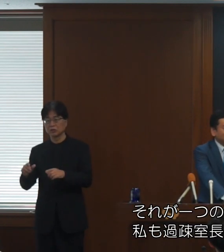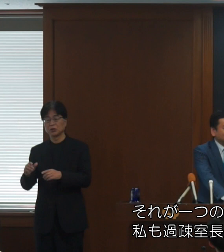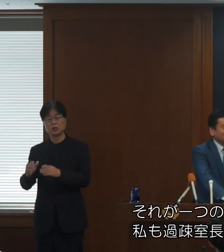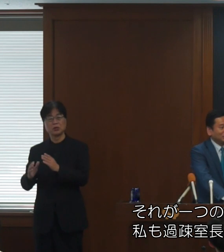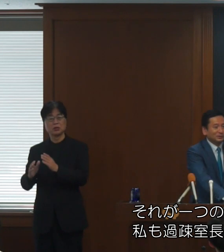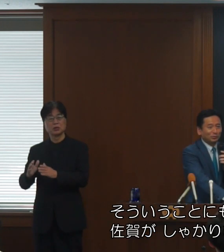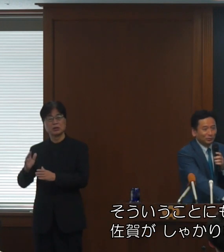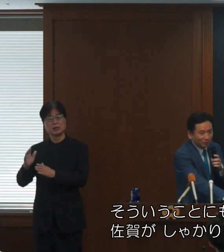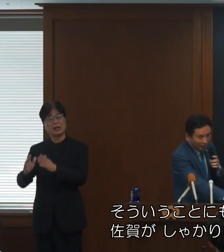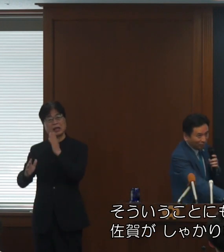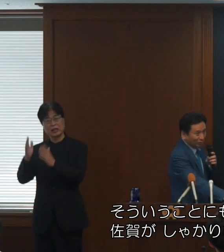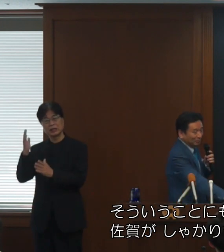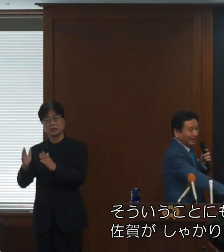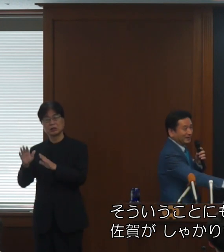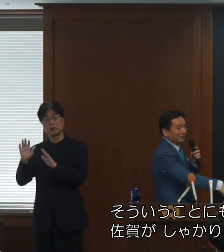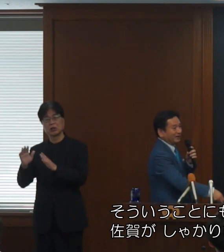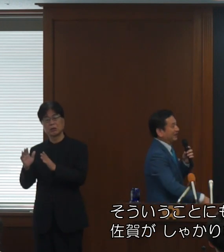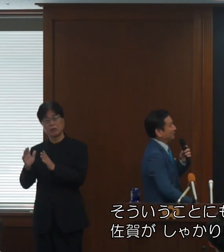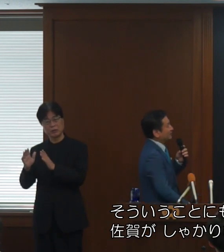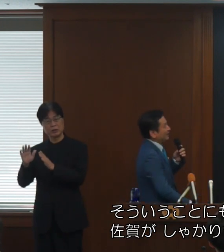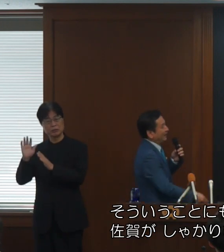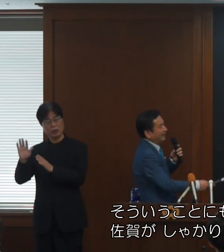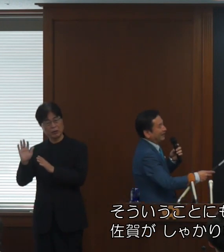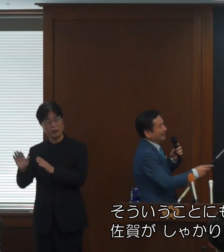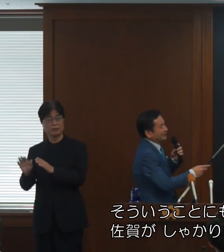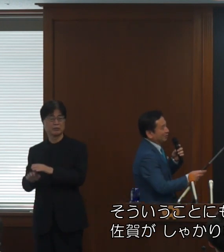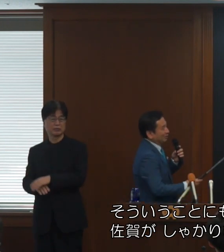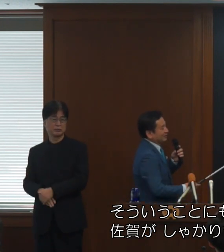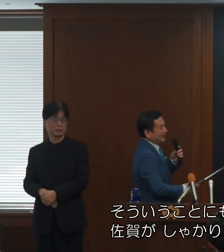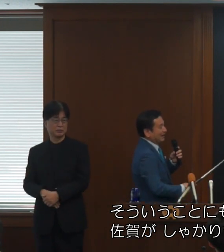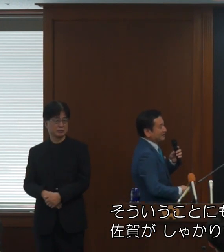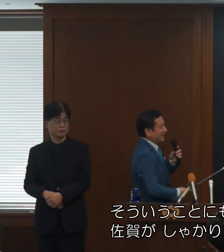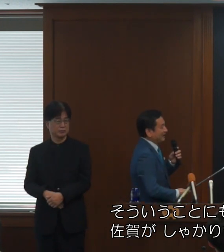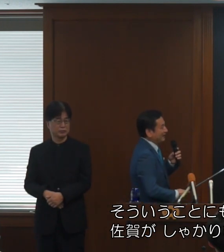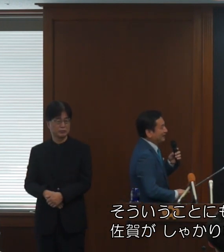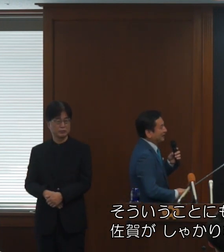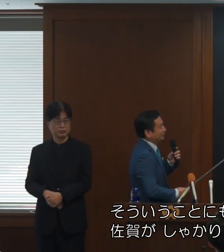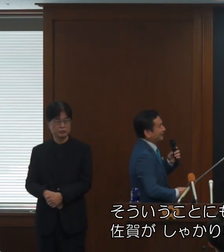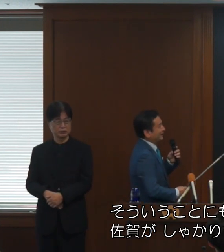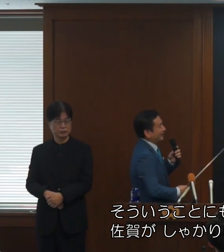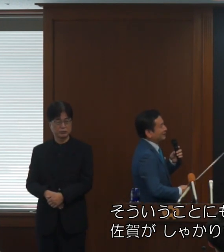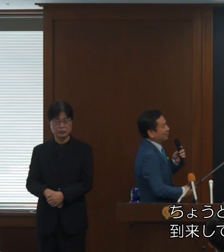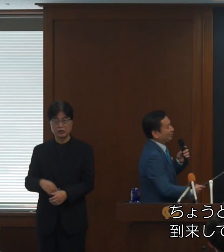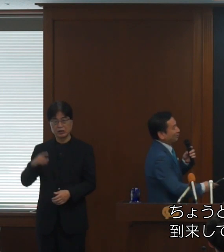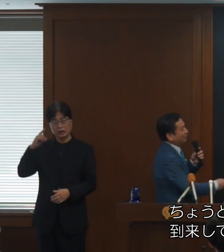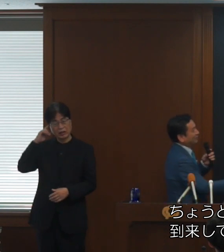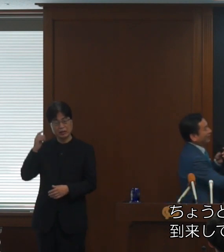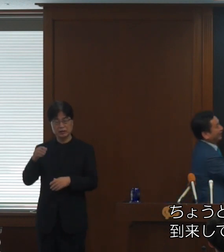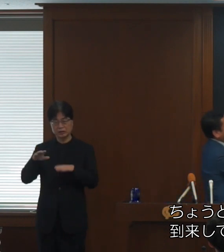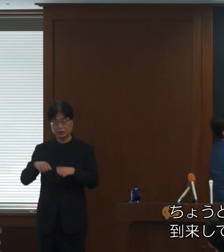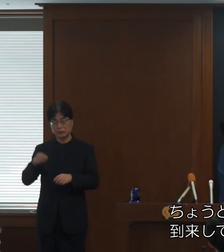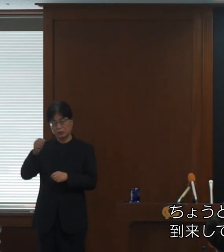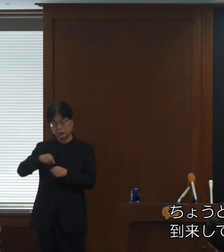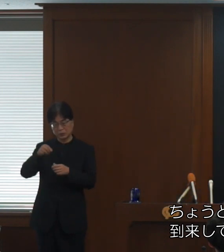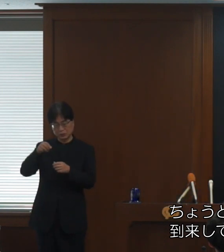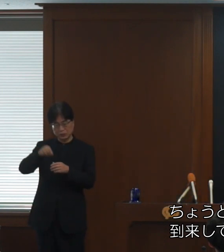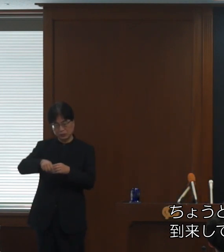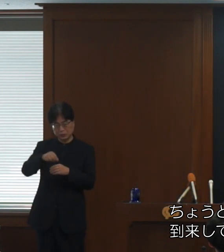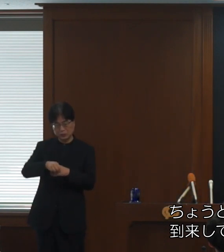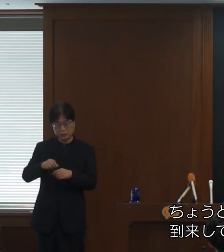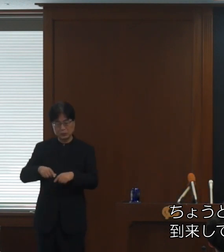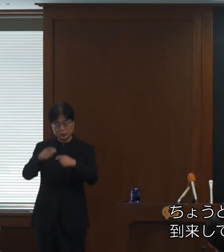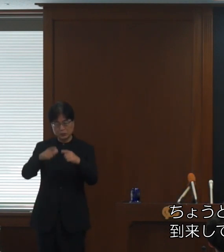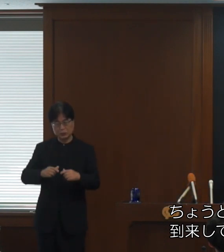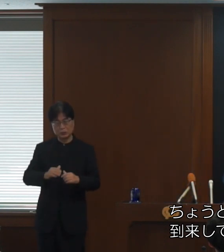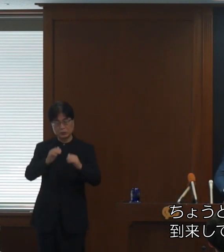も過疎地が出ましたけどもそういうことにも愛になるわけでありましてその貞が社会的になって植えた木がちょうど今もう